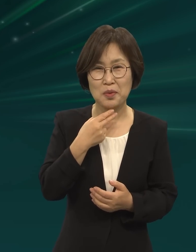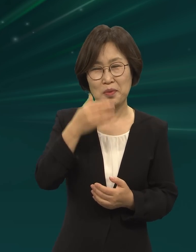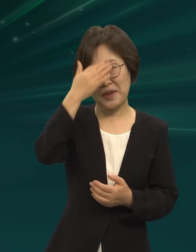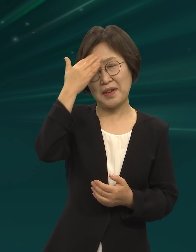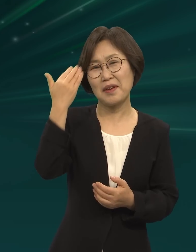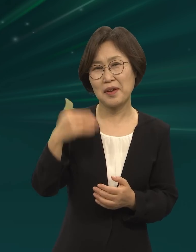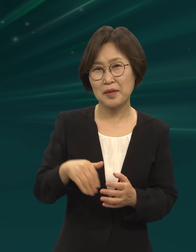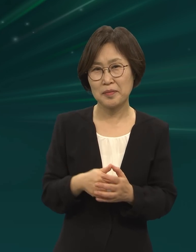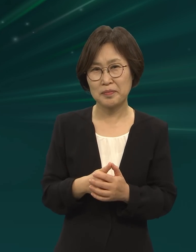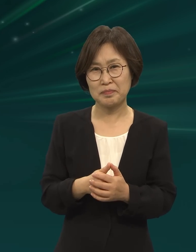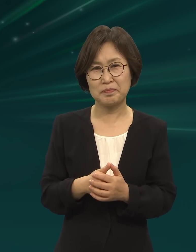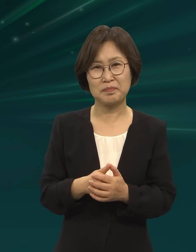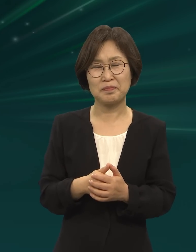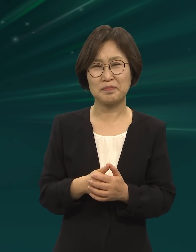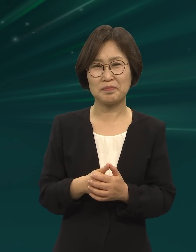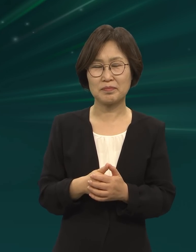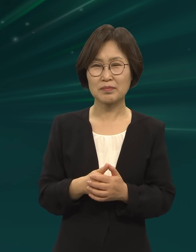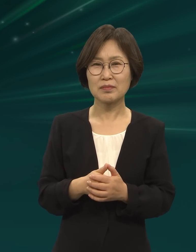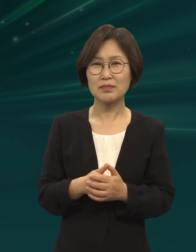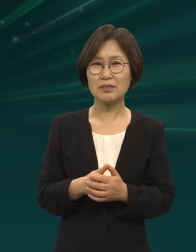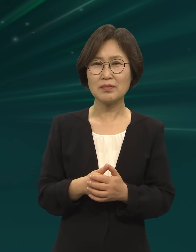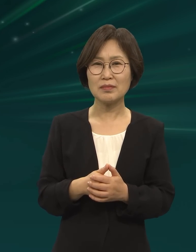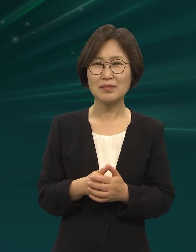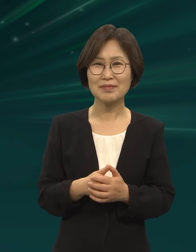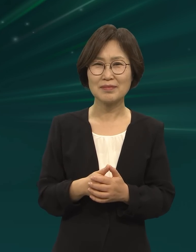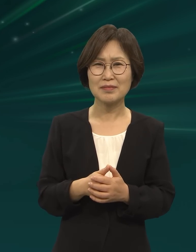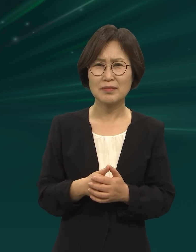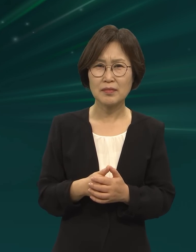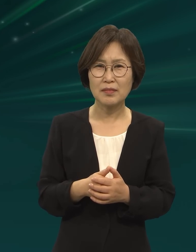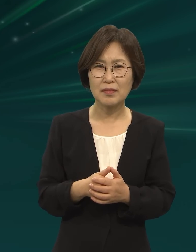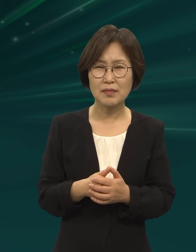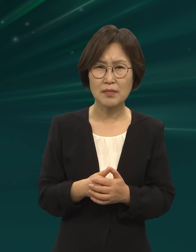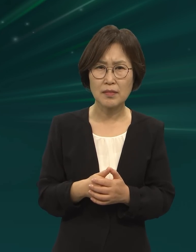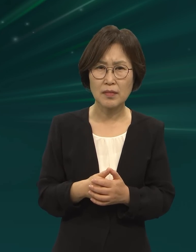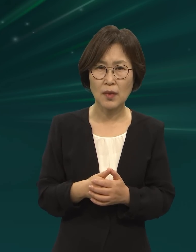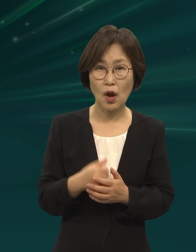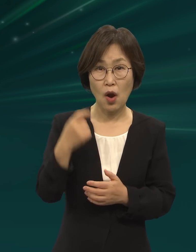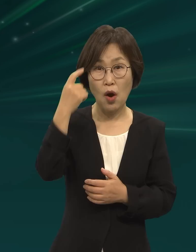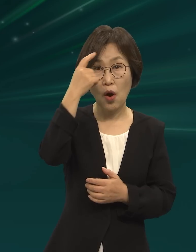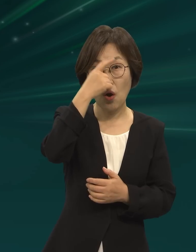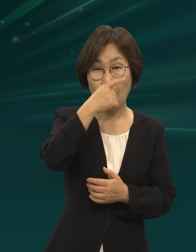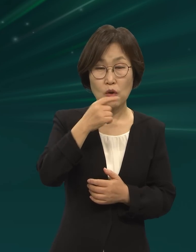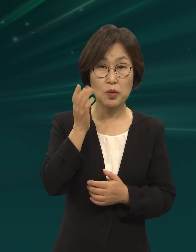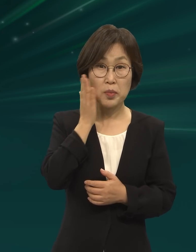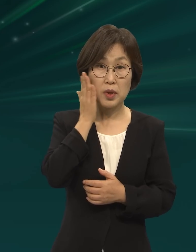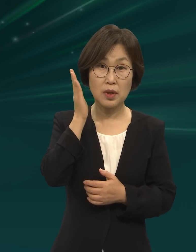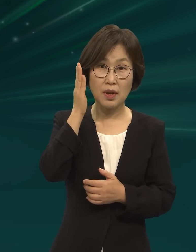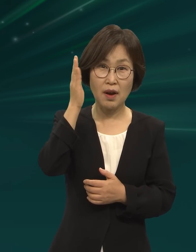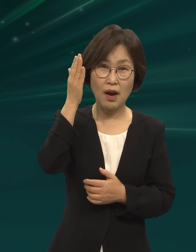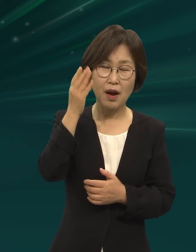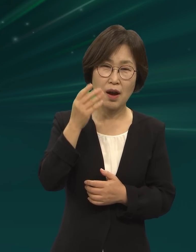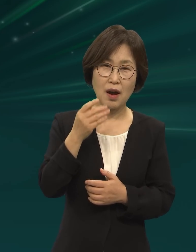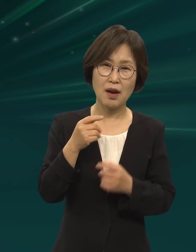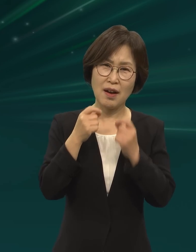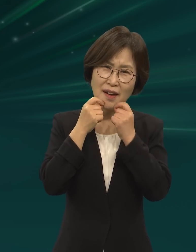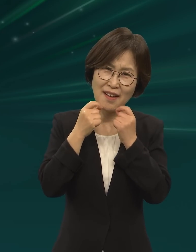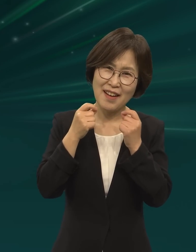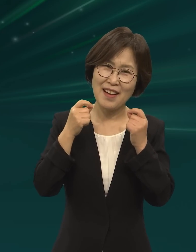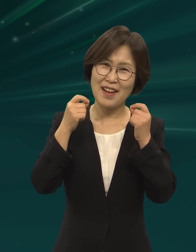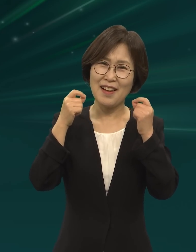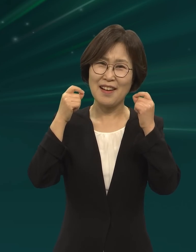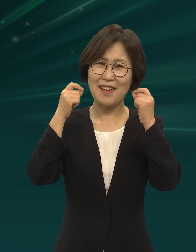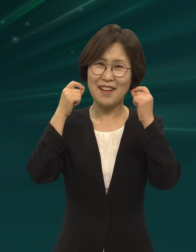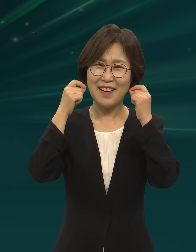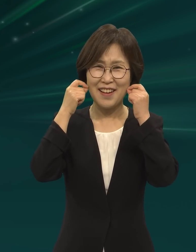먹는데 피가 더 이상 안 나와요. 얼굴이 좀 밑이 나고 입에서 계속 웃음에 얼굴이 미소가